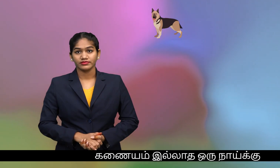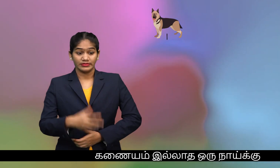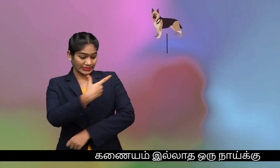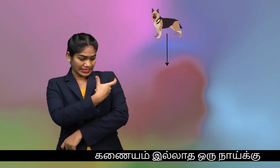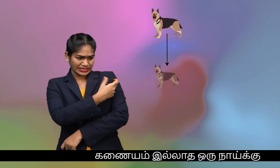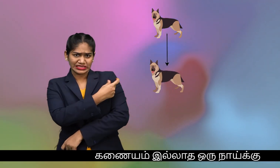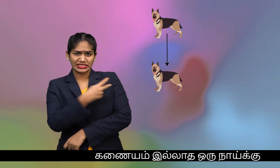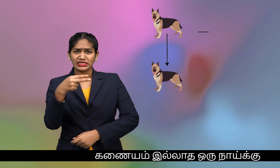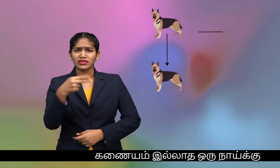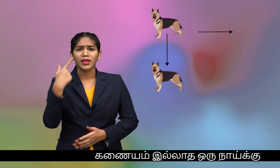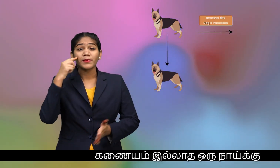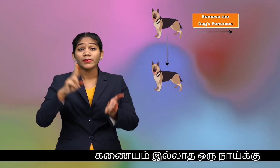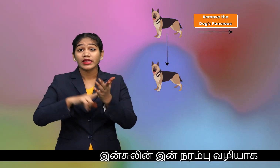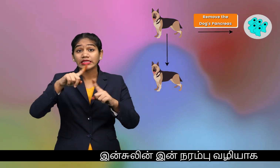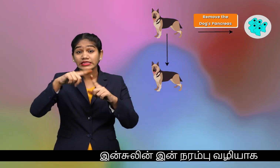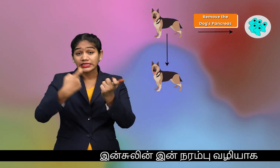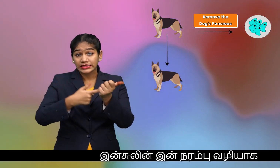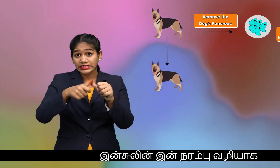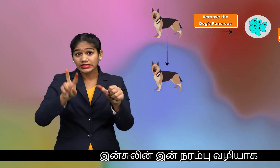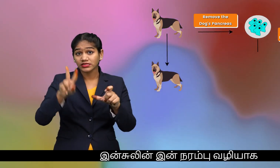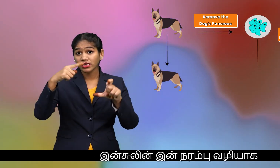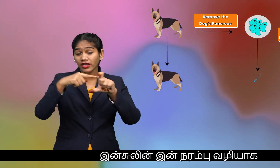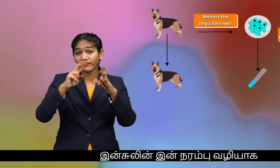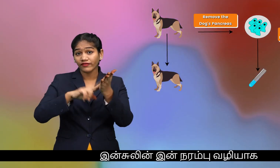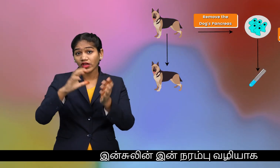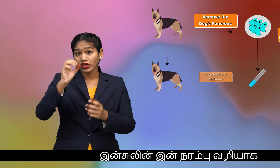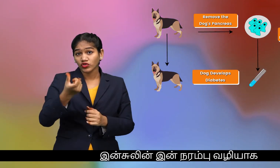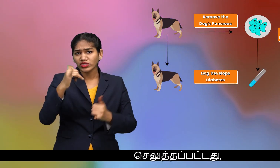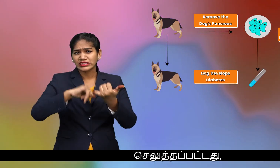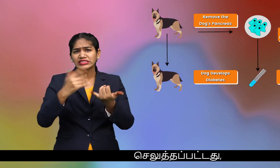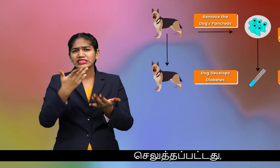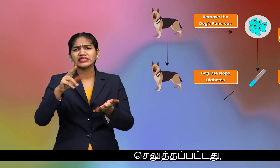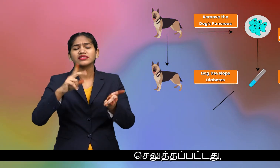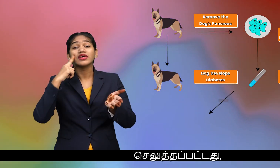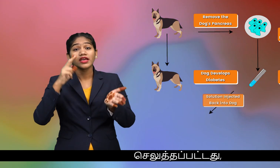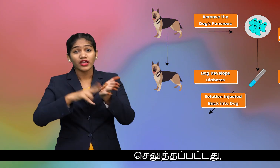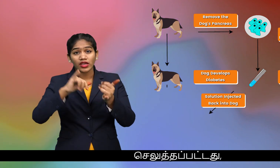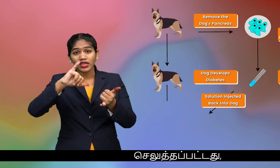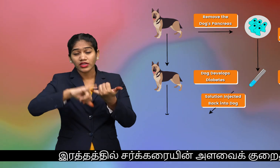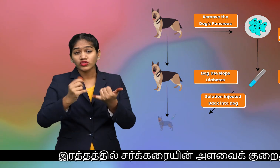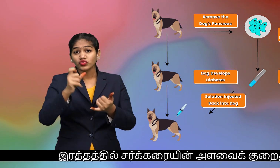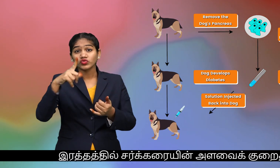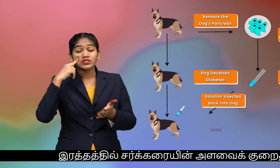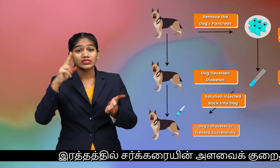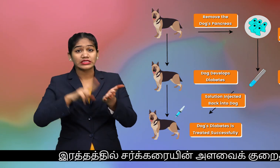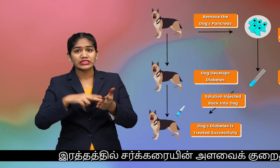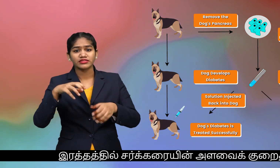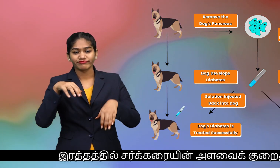கணையம் இல்லாத ஒரு நாய்க்கு இன்சுலின் நரம்பு வழியாக செலுத்தப்பட்டது. இரத்தத்தில் சர்க்கரையின்